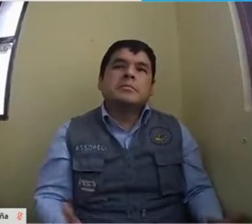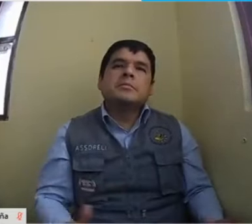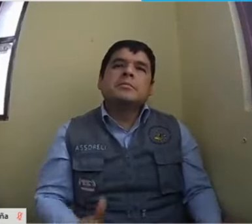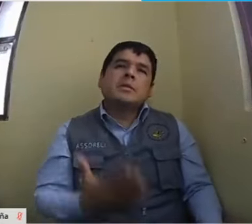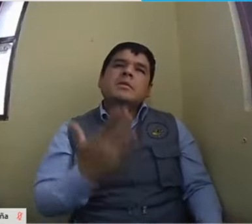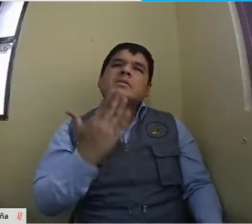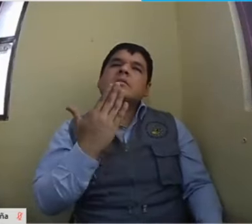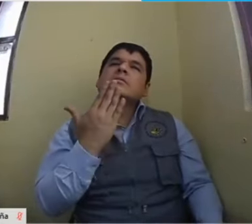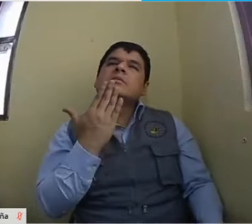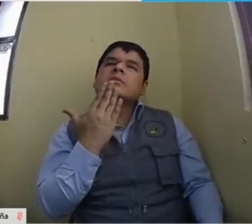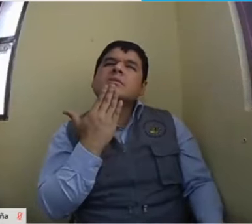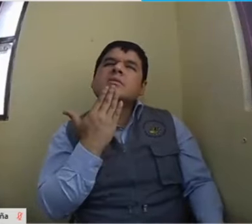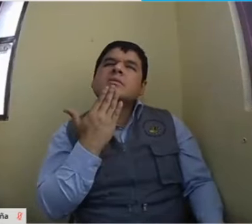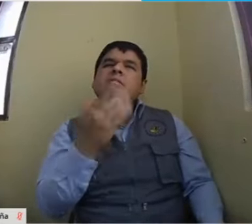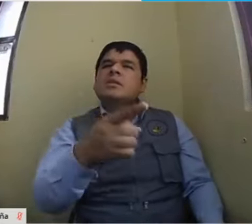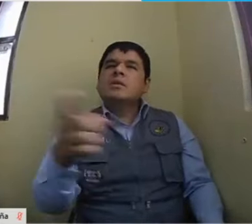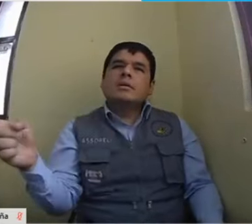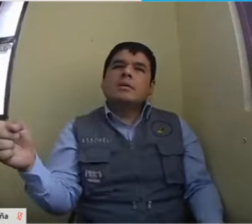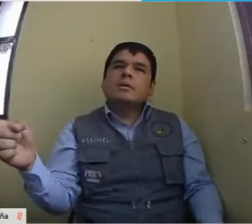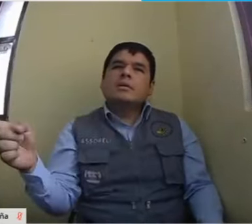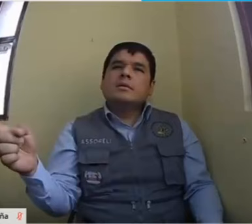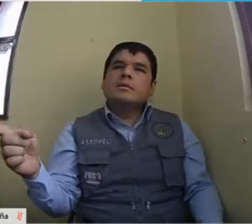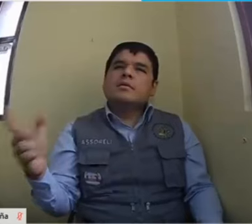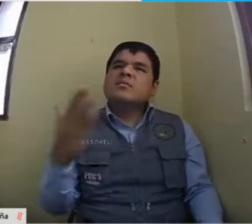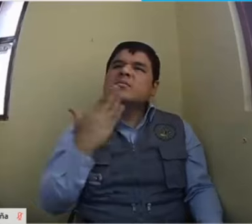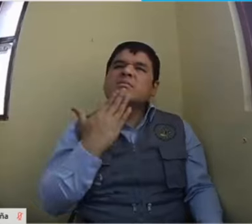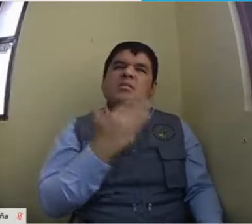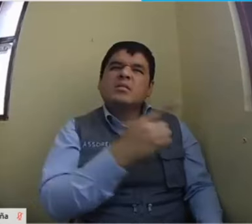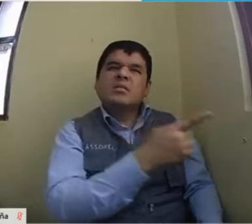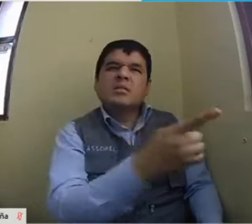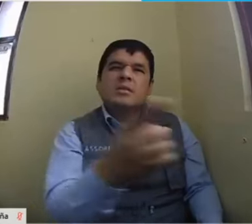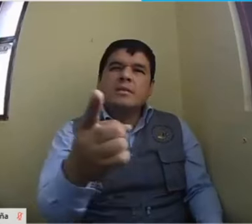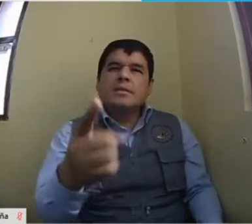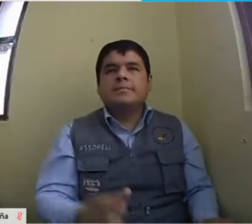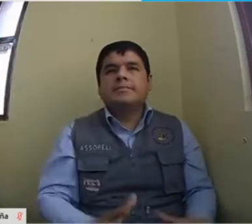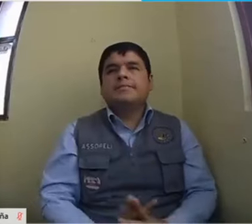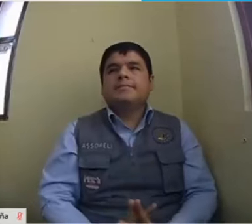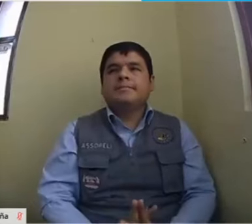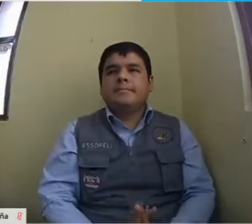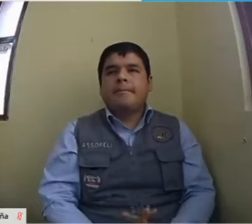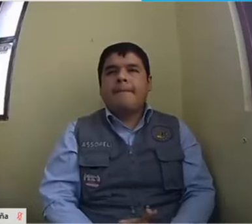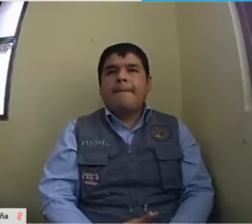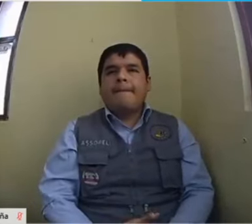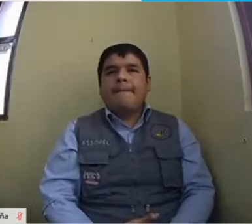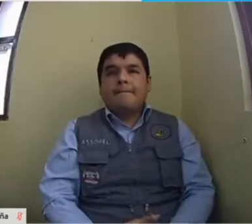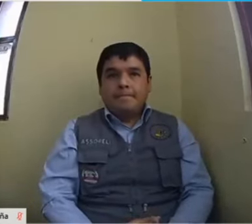¿Quiénes llegaron? ¿Quiénes fueron? ¿Quiénes? ¿Quiénes?